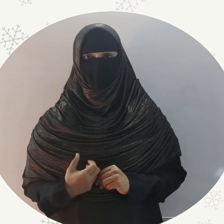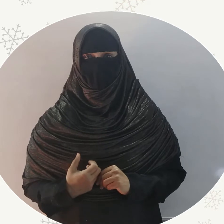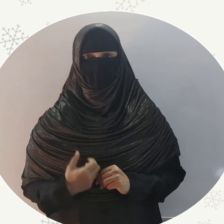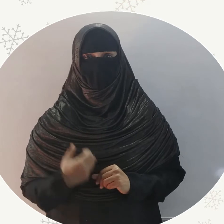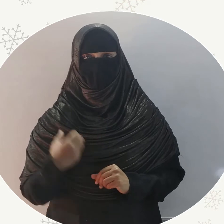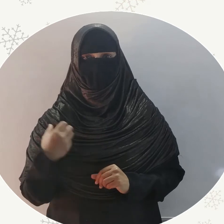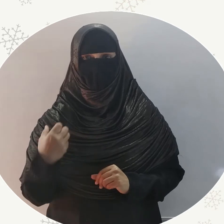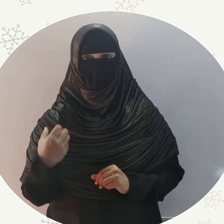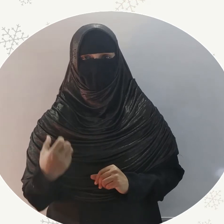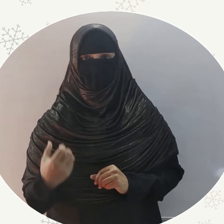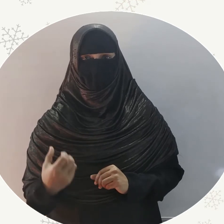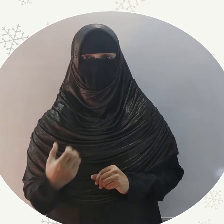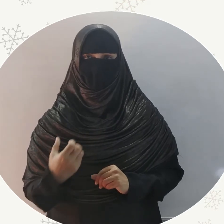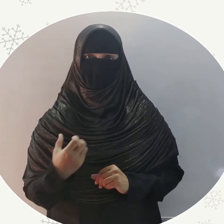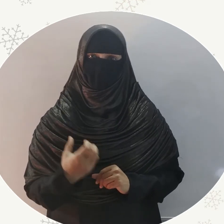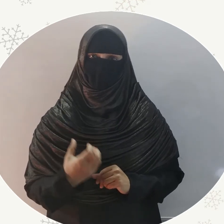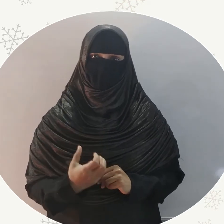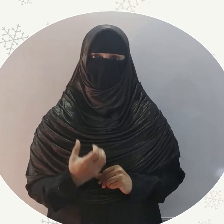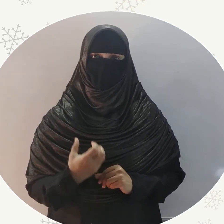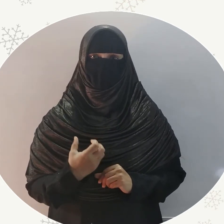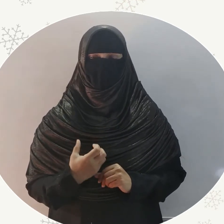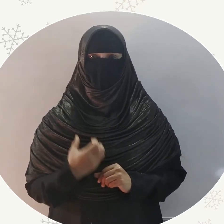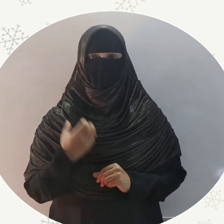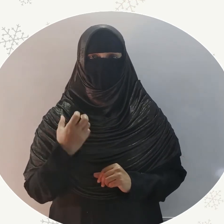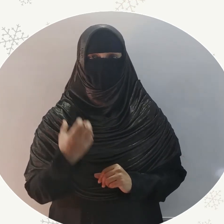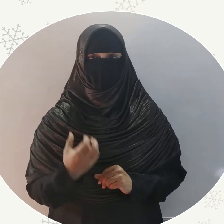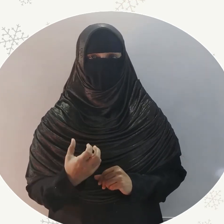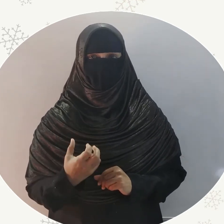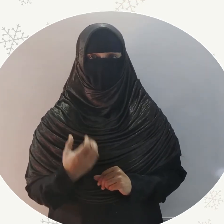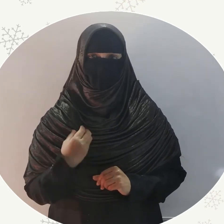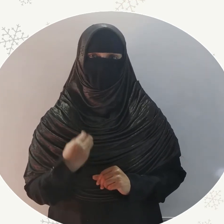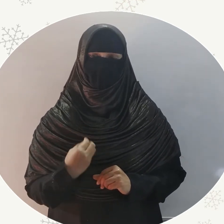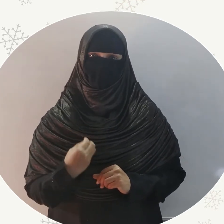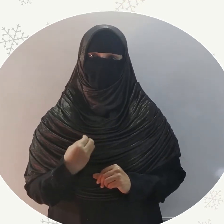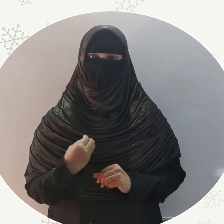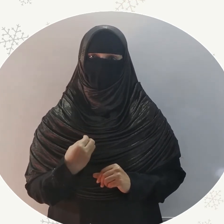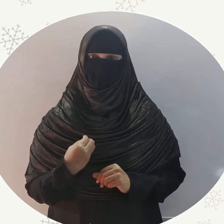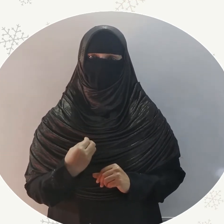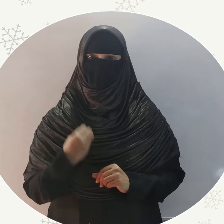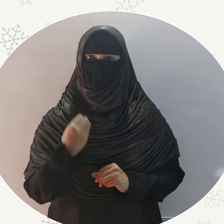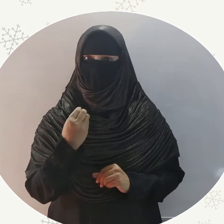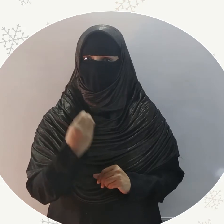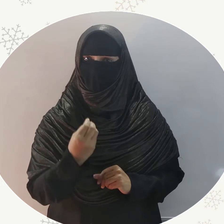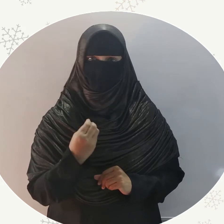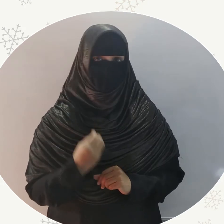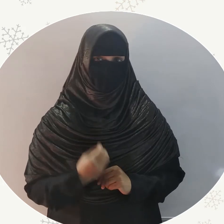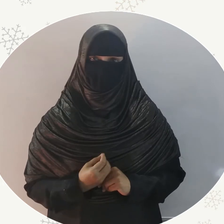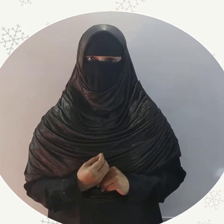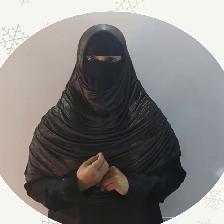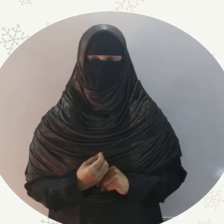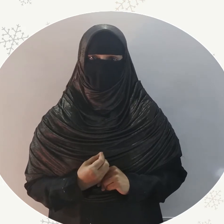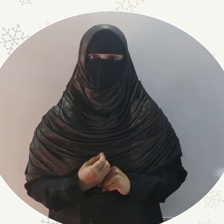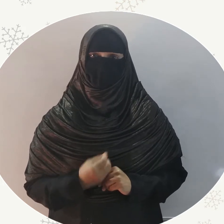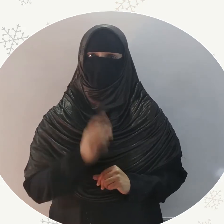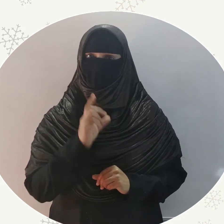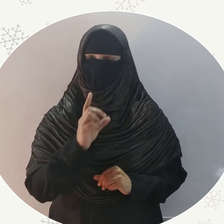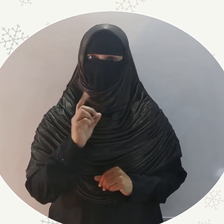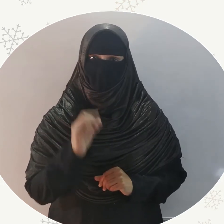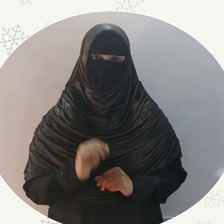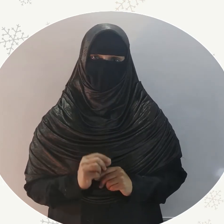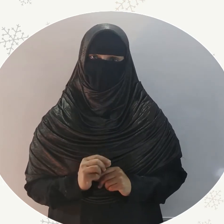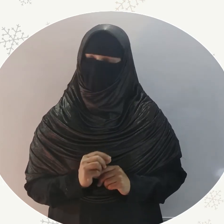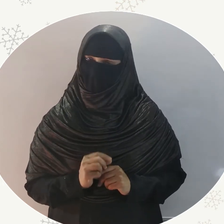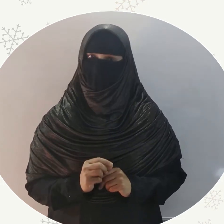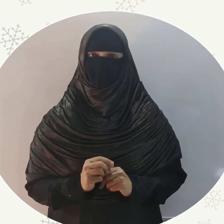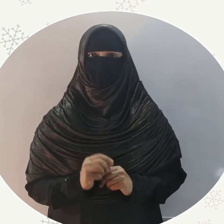കേട്ടിട്ട് മുമ്പിൽ നിൽക്കുന്ന ആൾ ചിലപ്പം ചിരിച്ചേക്കാൾ എന്താ ബോൾ എന്നൊക്കെ പറയുന്നത്. പക്ഷെ ബോൾ തന്നെയാണ് അതിന്റെ കറക്റ്റ് പ്രൊനൗൺസിയേഷൻ. ബൗൾ എന്ന് തിരുത്താൻ പോകരുത്, അത്